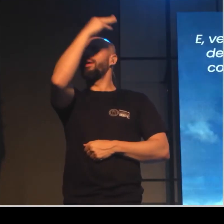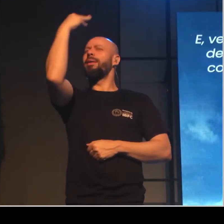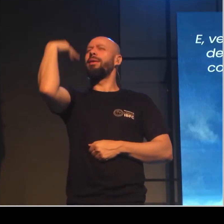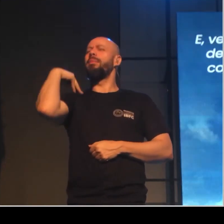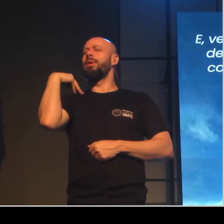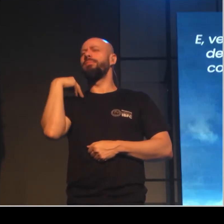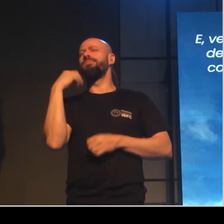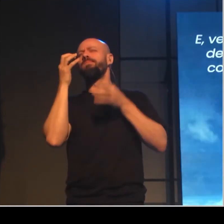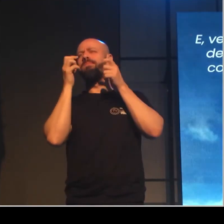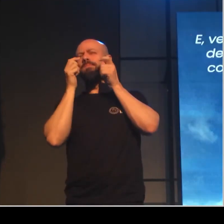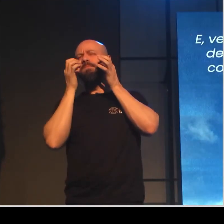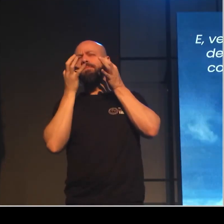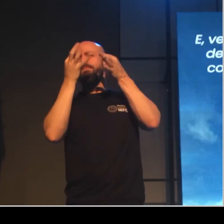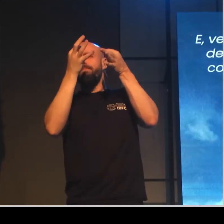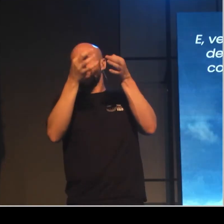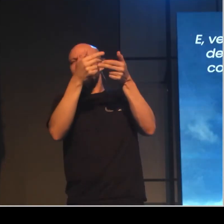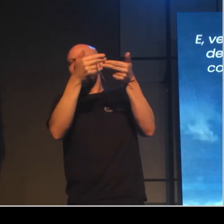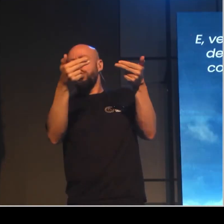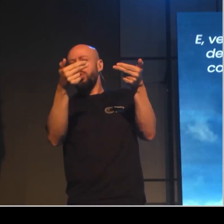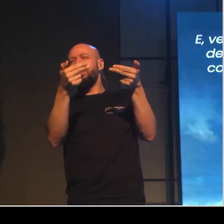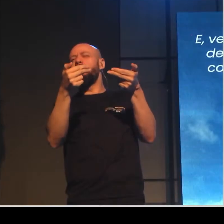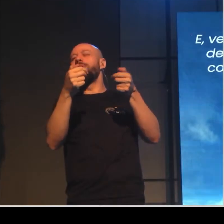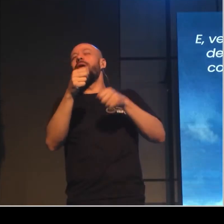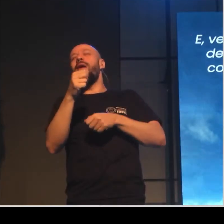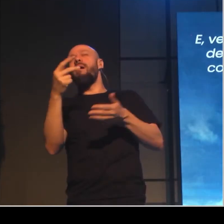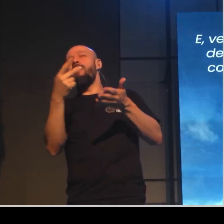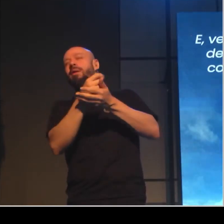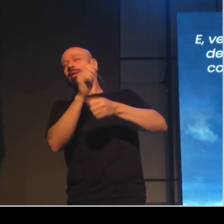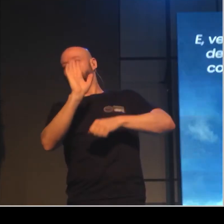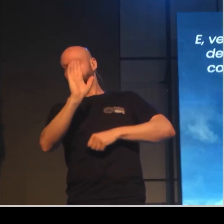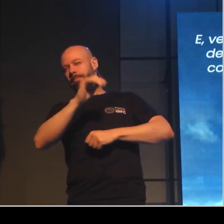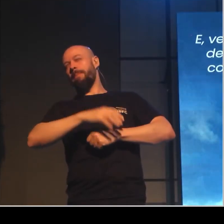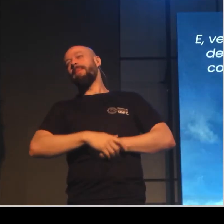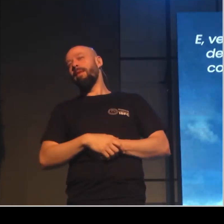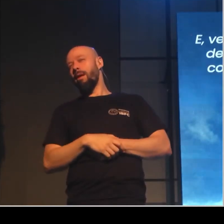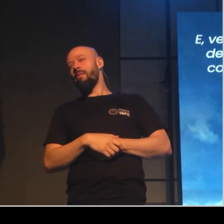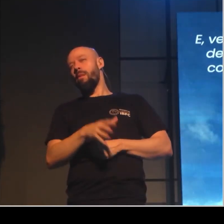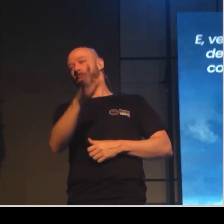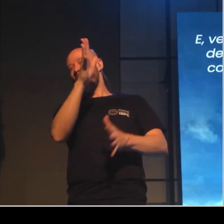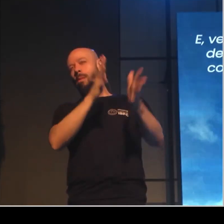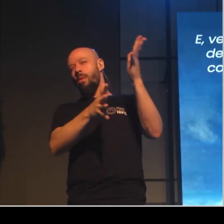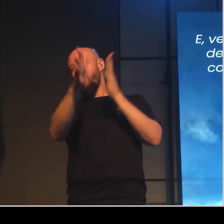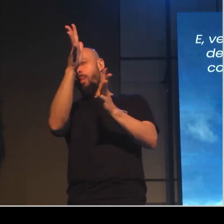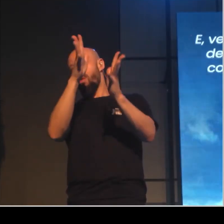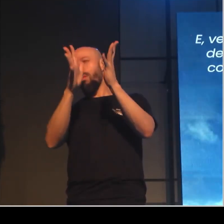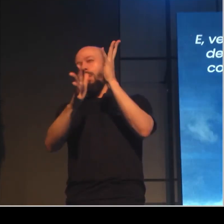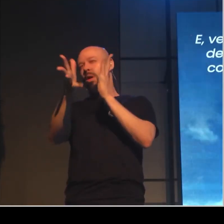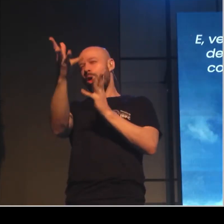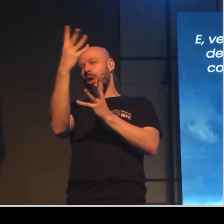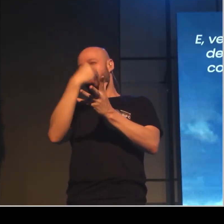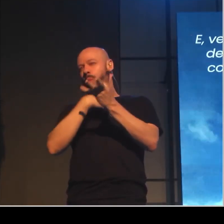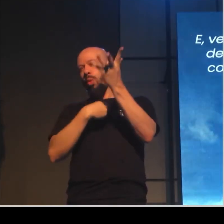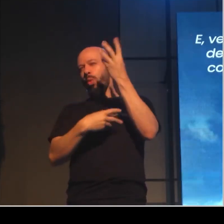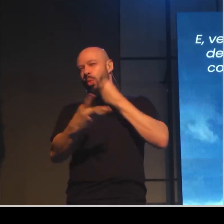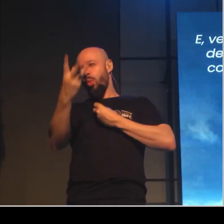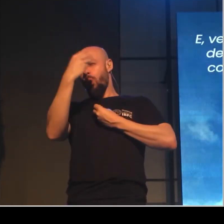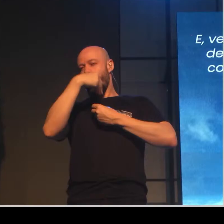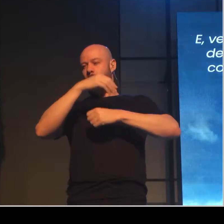prestando atenção no que Deus fala. Por que Deus escolheu Maria? Porque Maria era uma